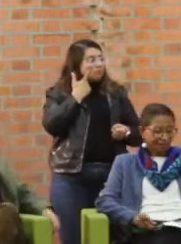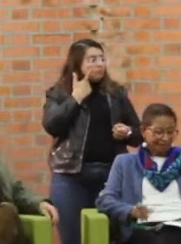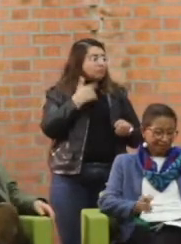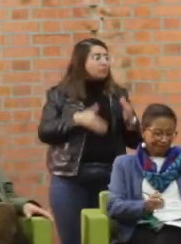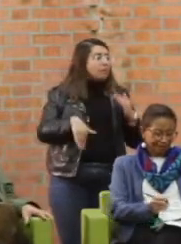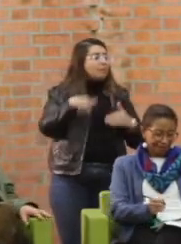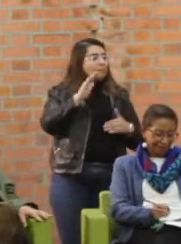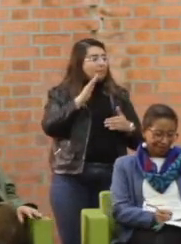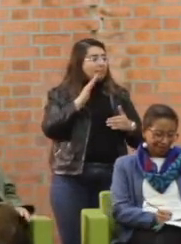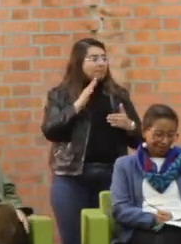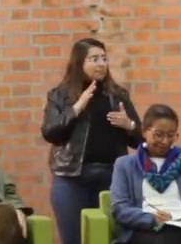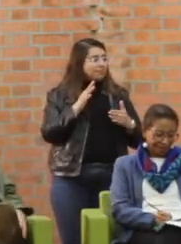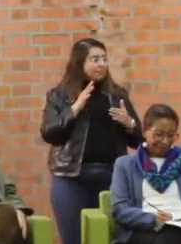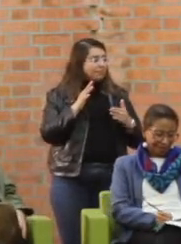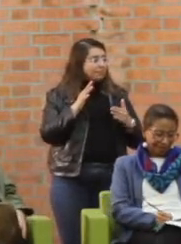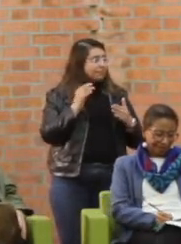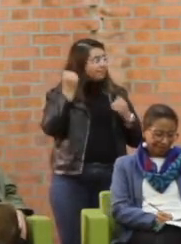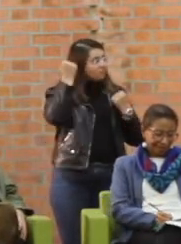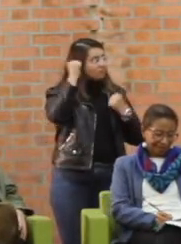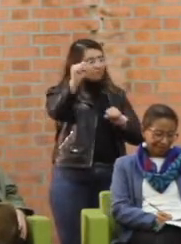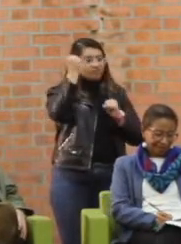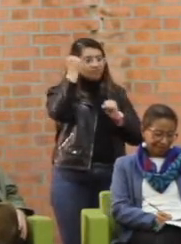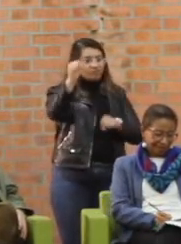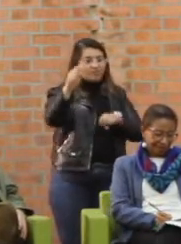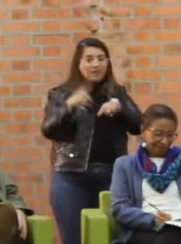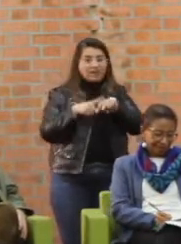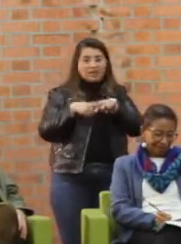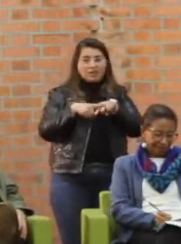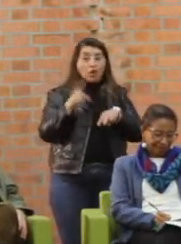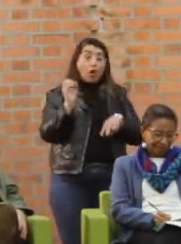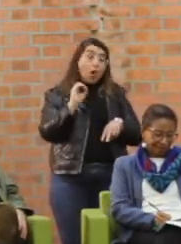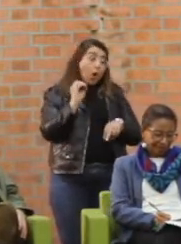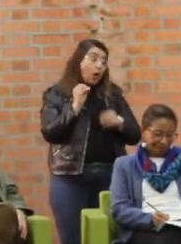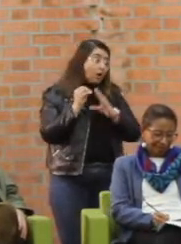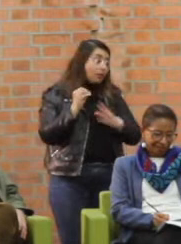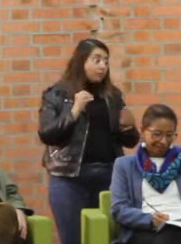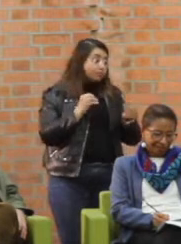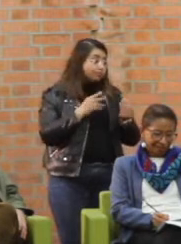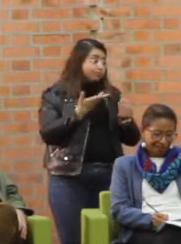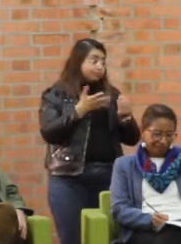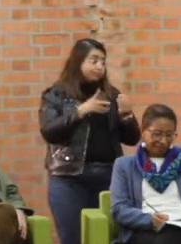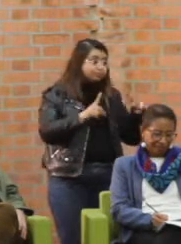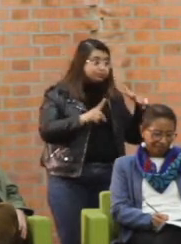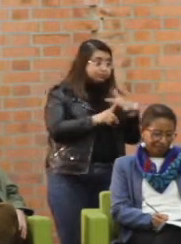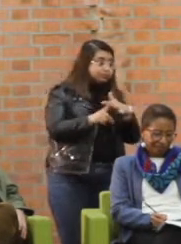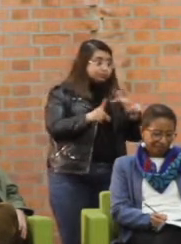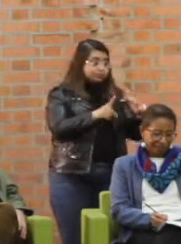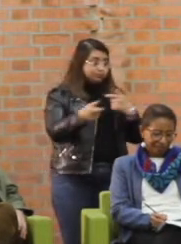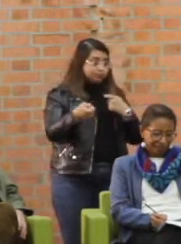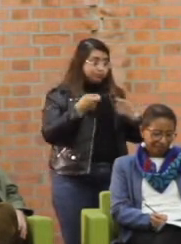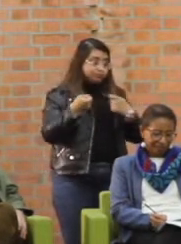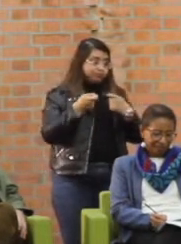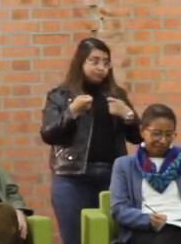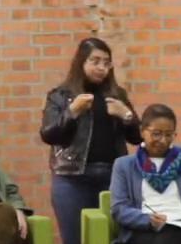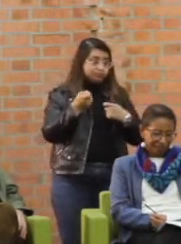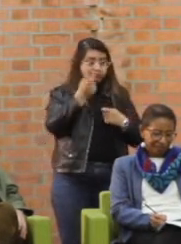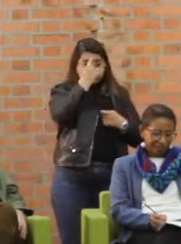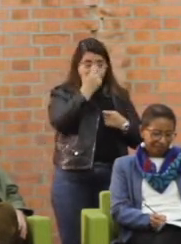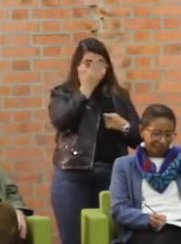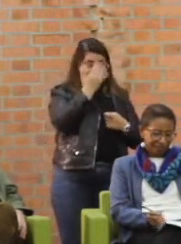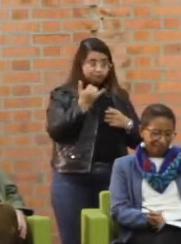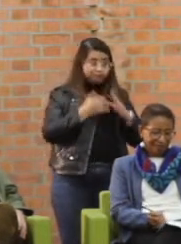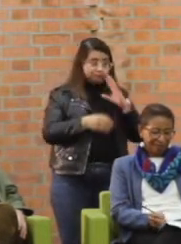pataletas del patriarcalismo o a un neoconservadurismo 5.0